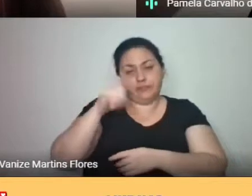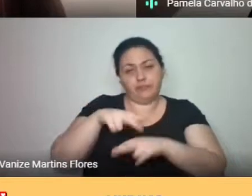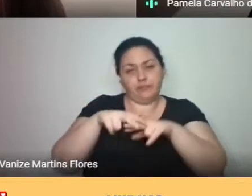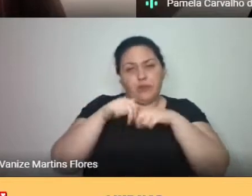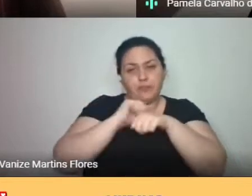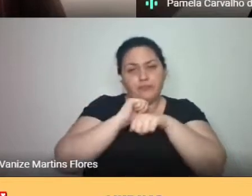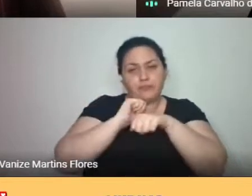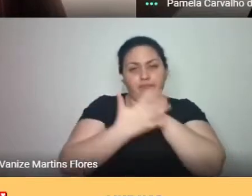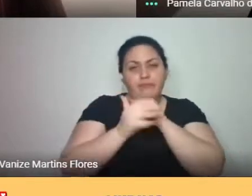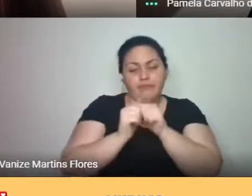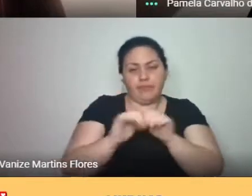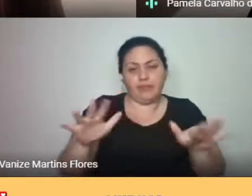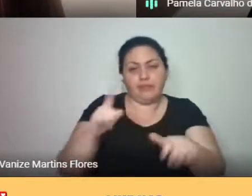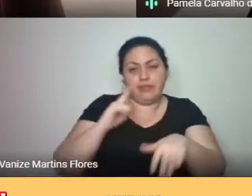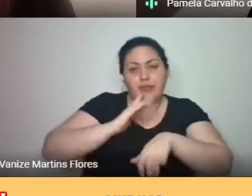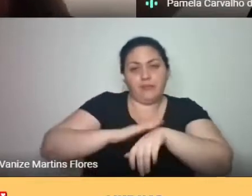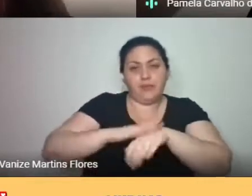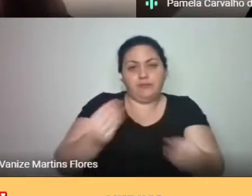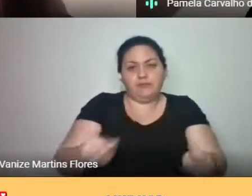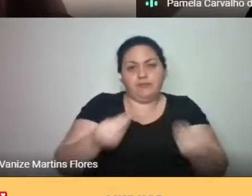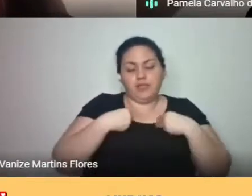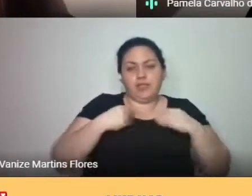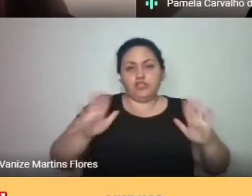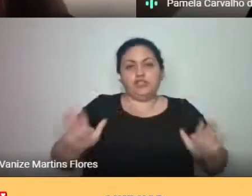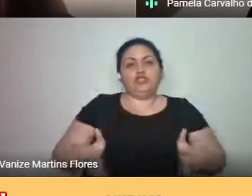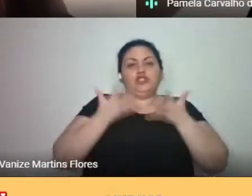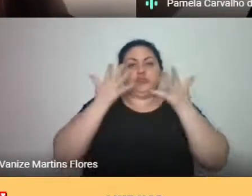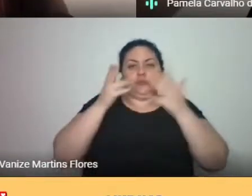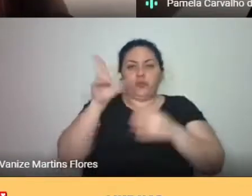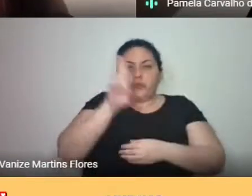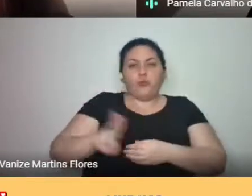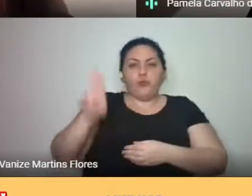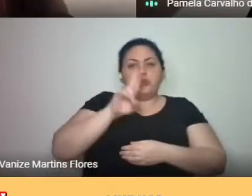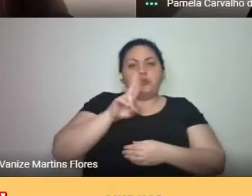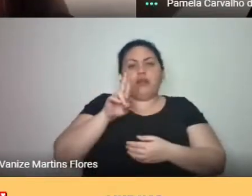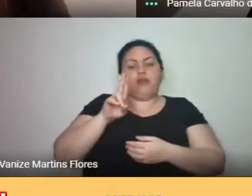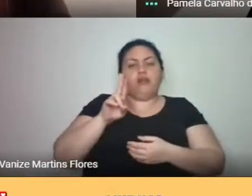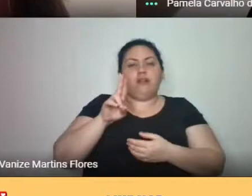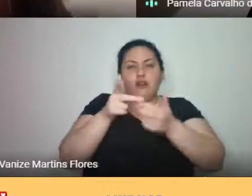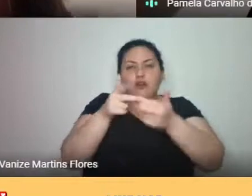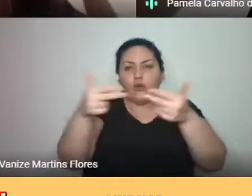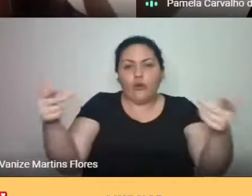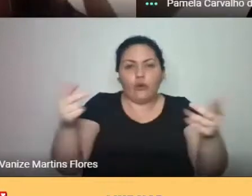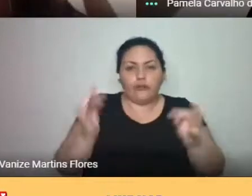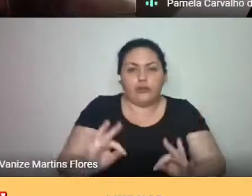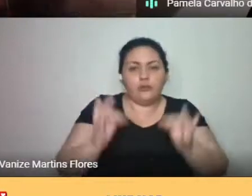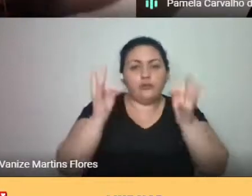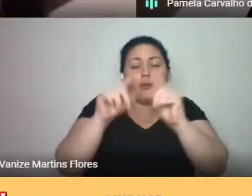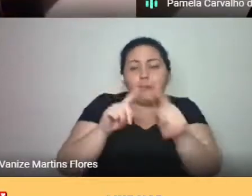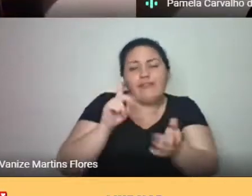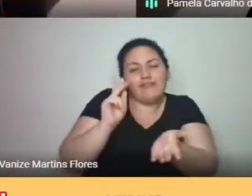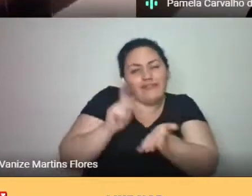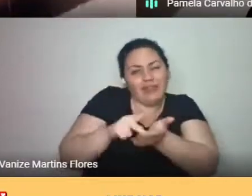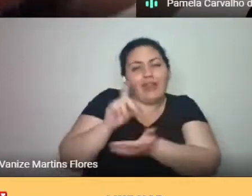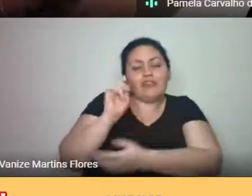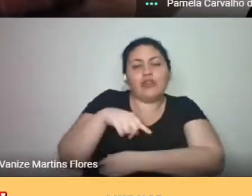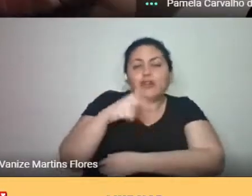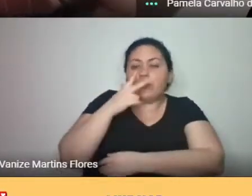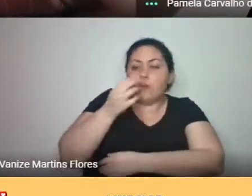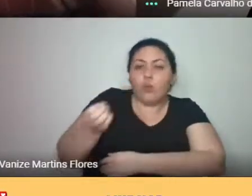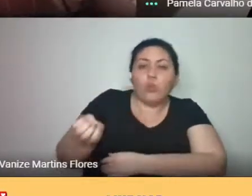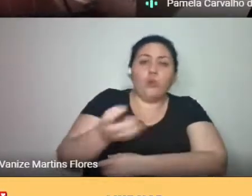de cara com isso, mas é algo recente, né, se a gente for ver que essas ferramentas de